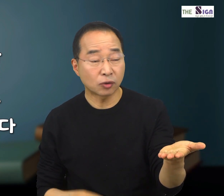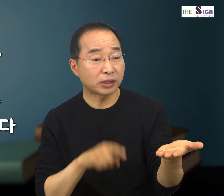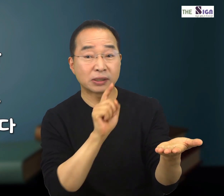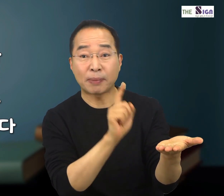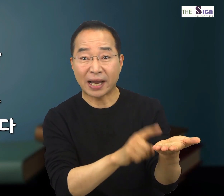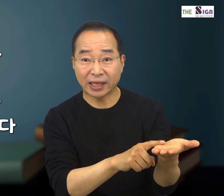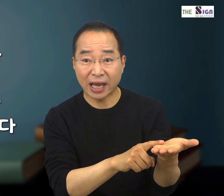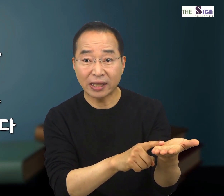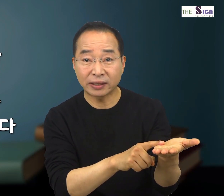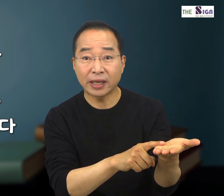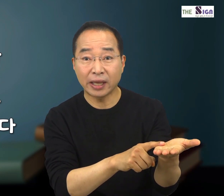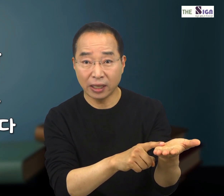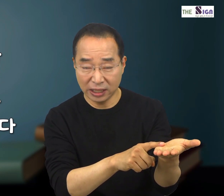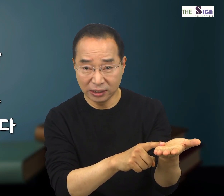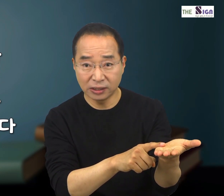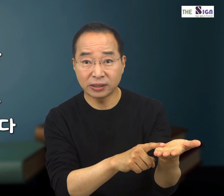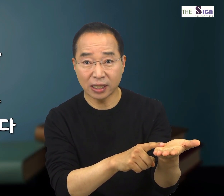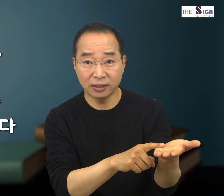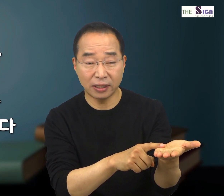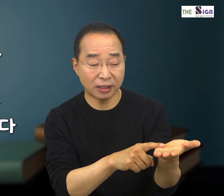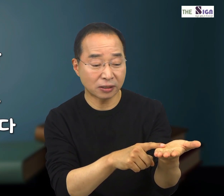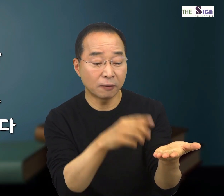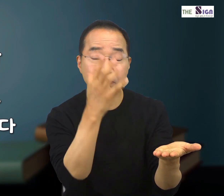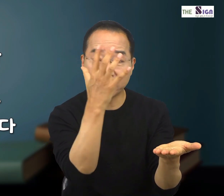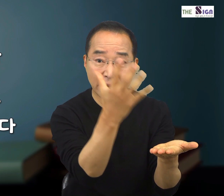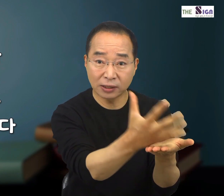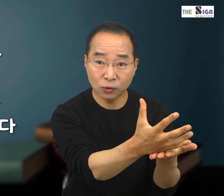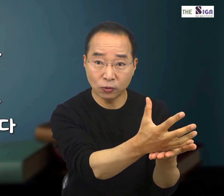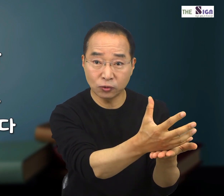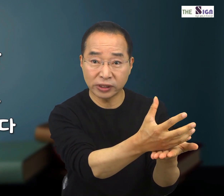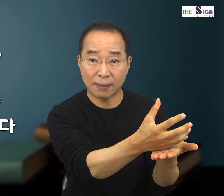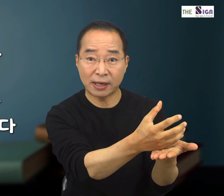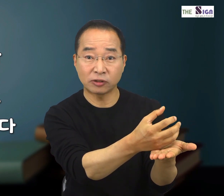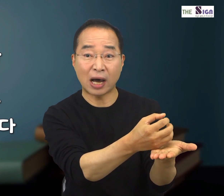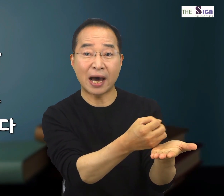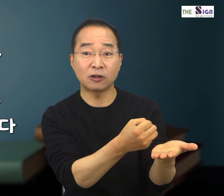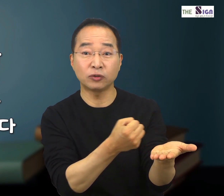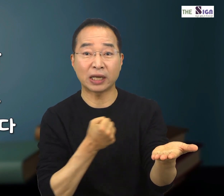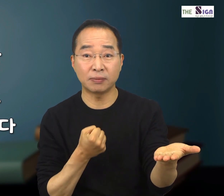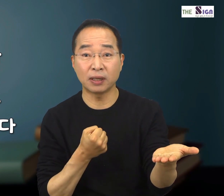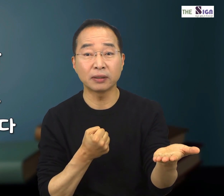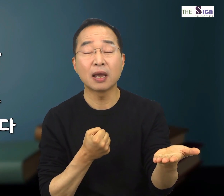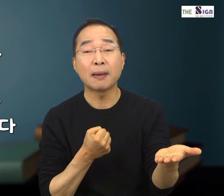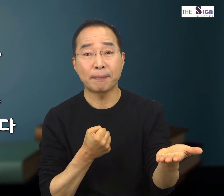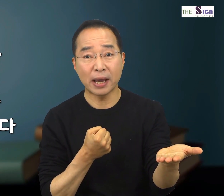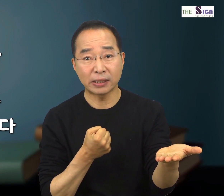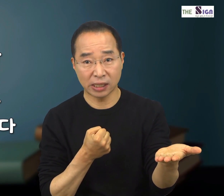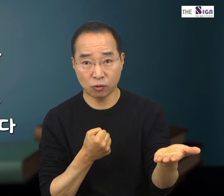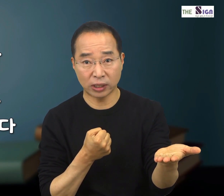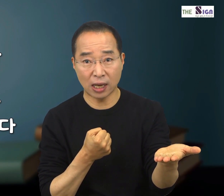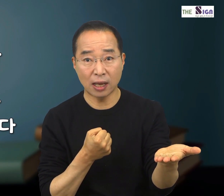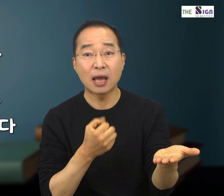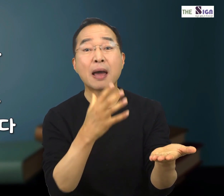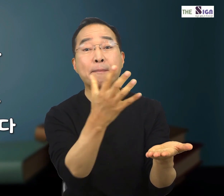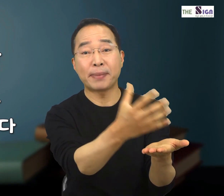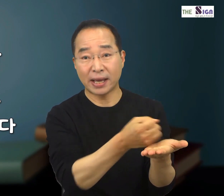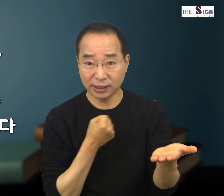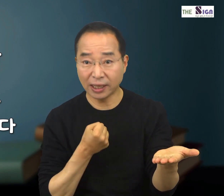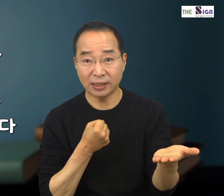다시 바깥에 있는 상태에서 내가 손으로 잡아서 안으로 당기면 빼앗아 오다, 빼앗다라는